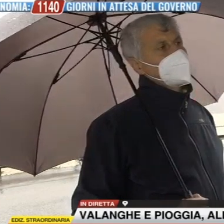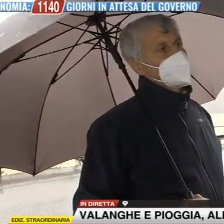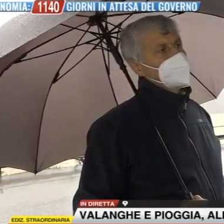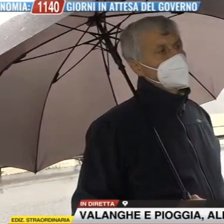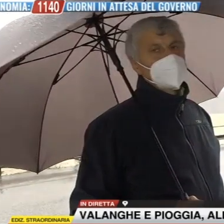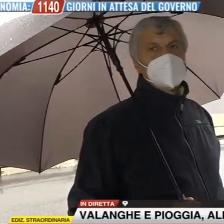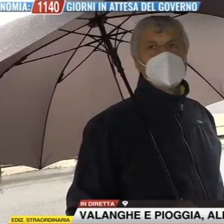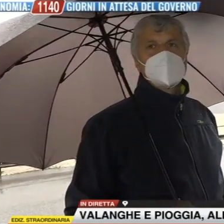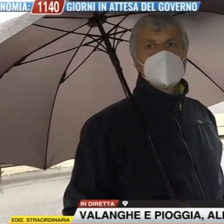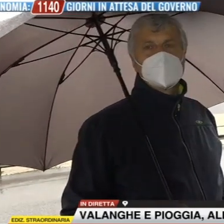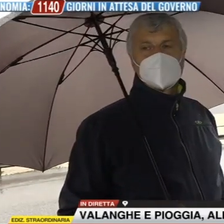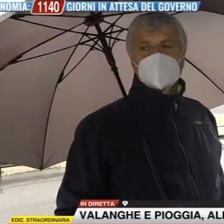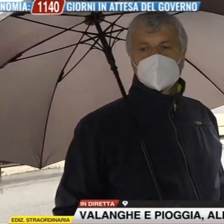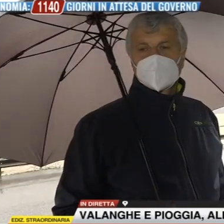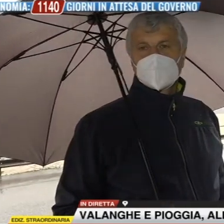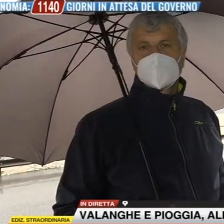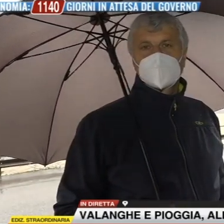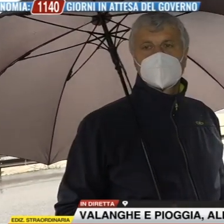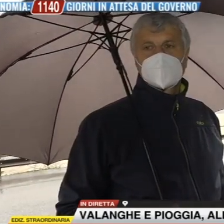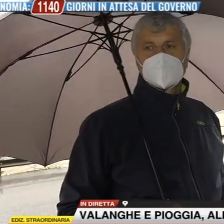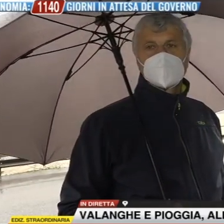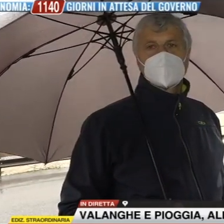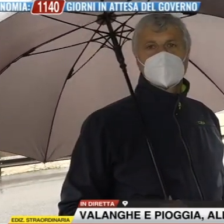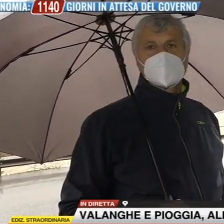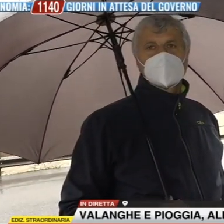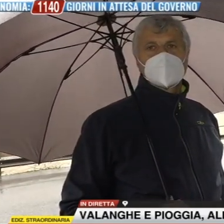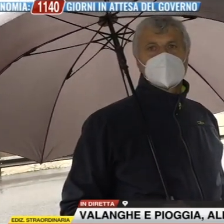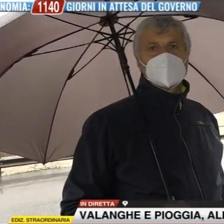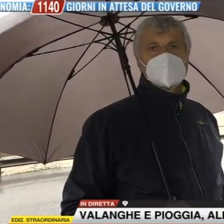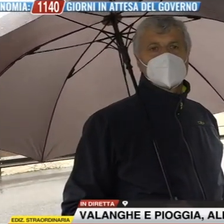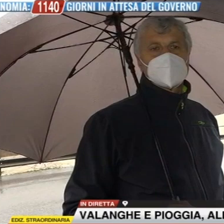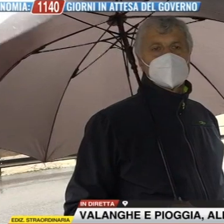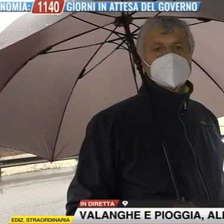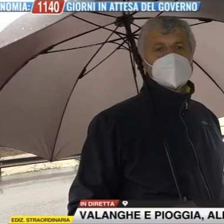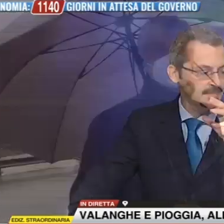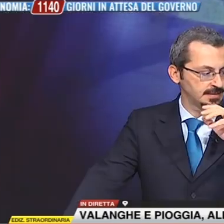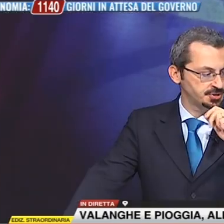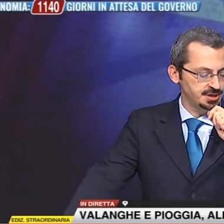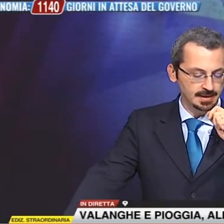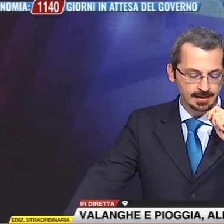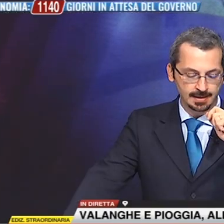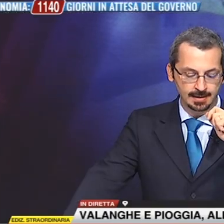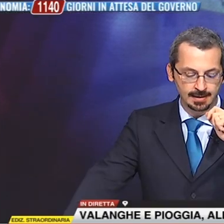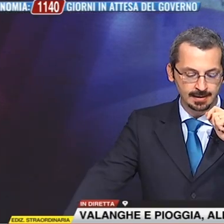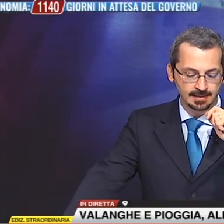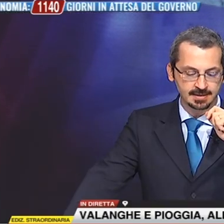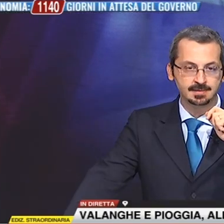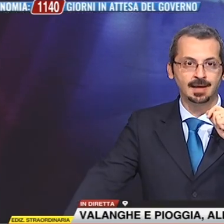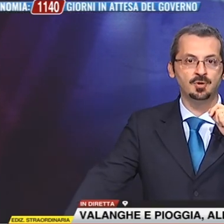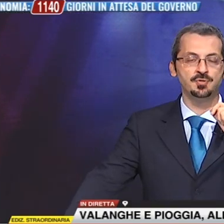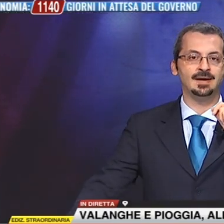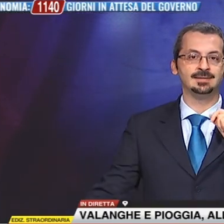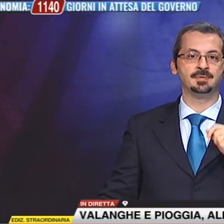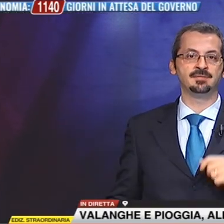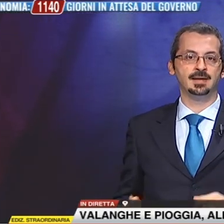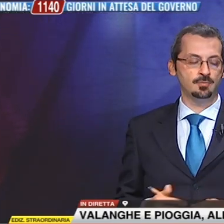Piave. Nicola, se hai domande? Grazie, no, grazie Lucio, grazie davvero per questo importante report. Poi ovviamente ci